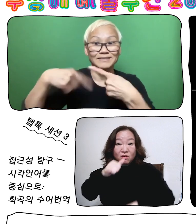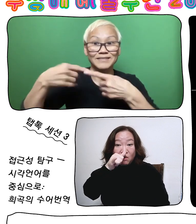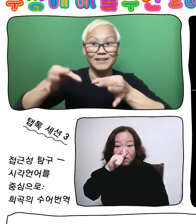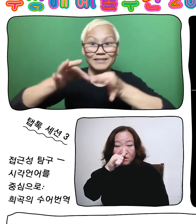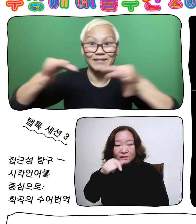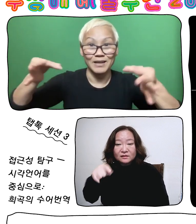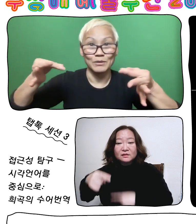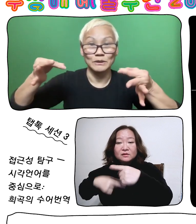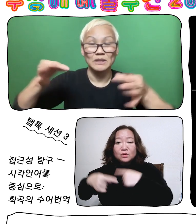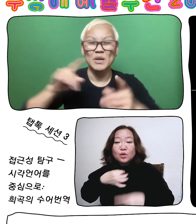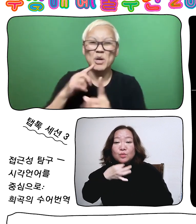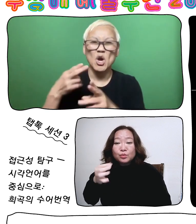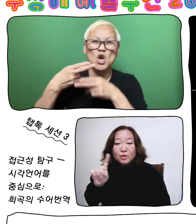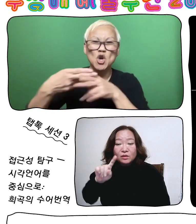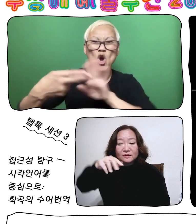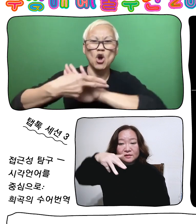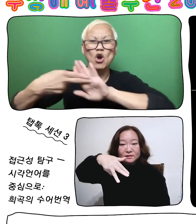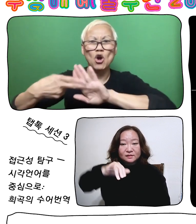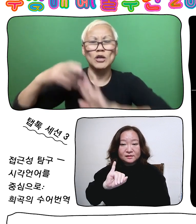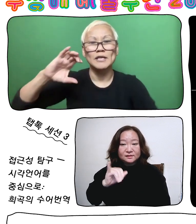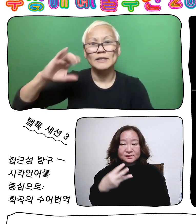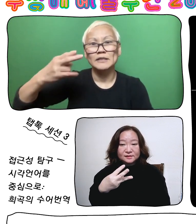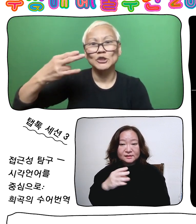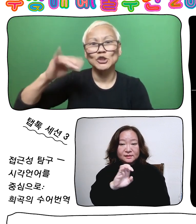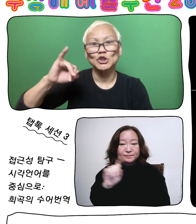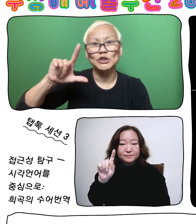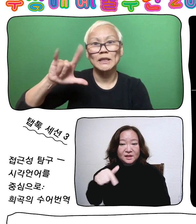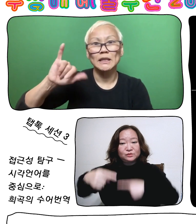이 지역에는 수어가 존재했습니다.